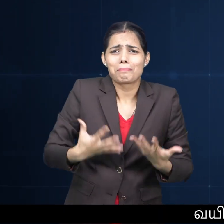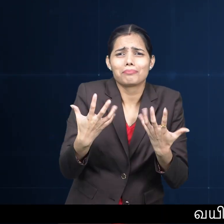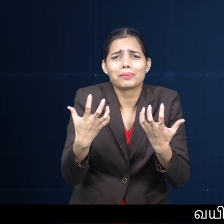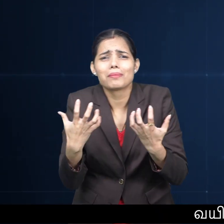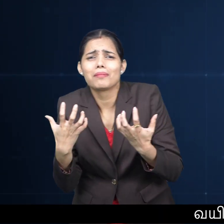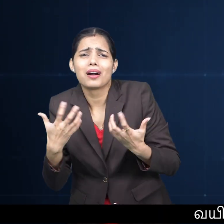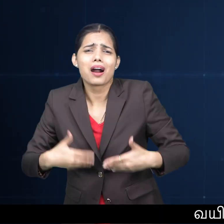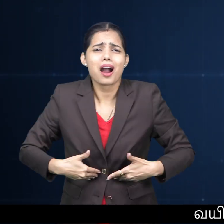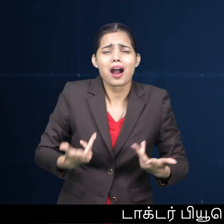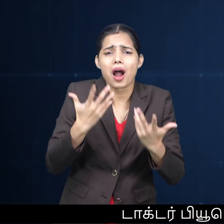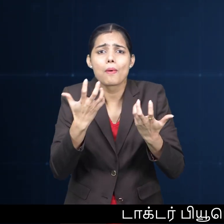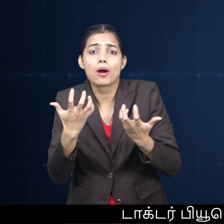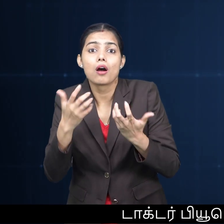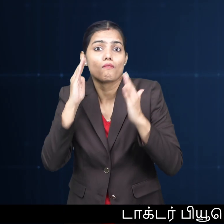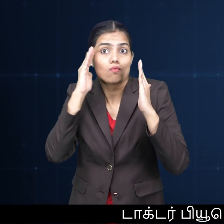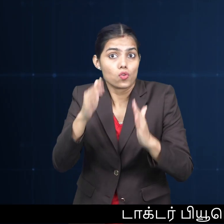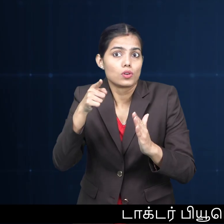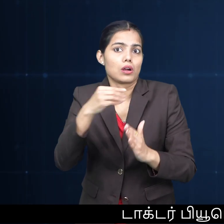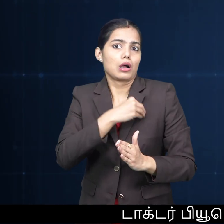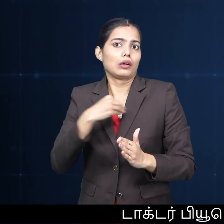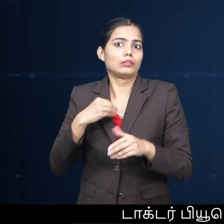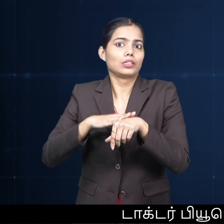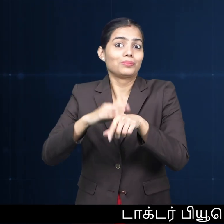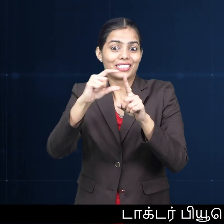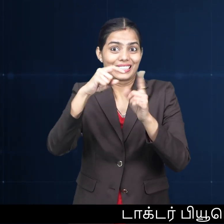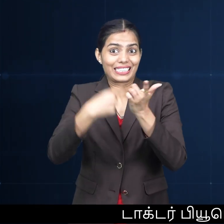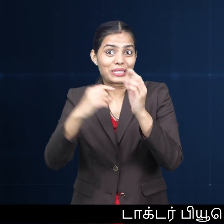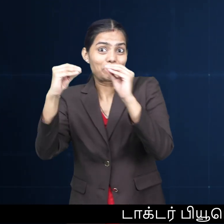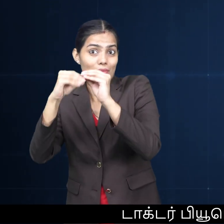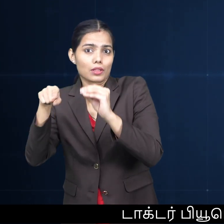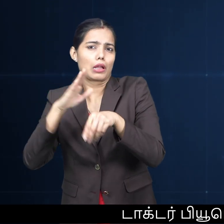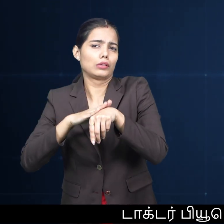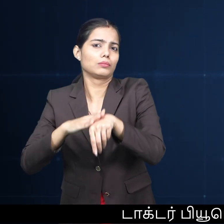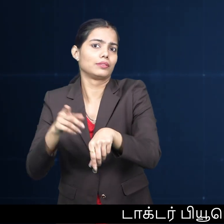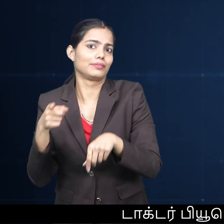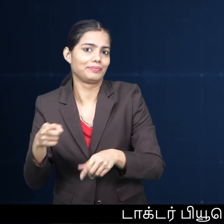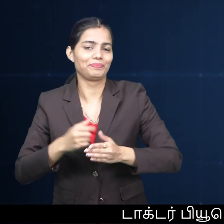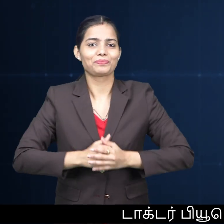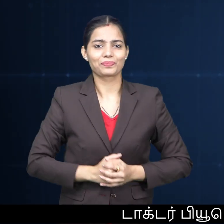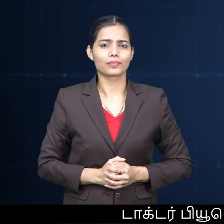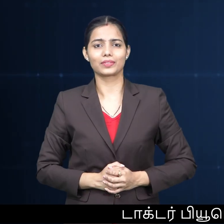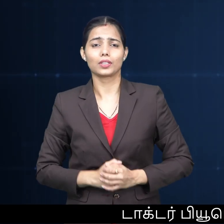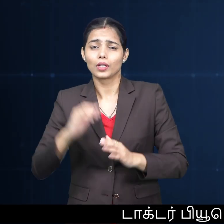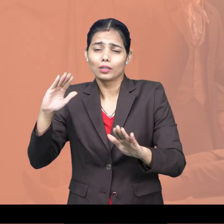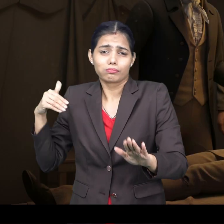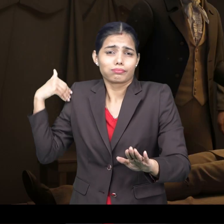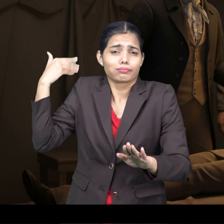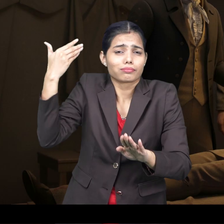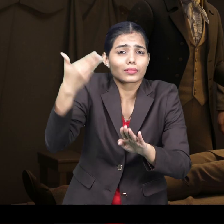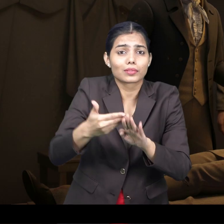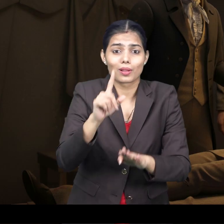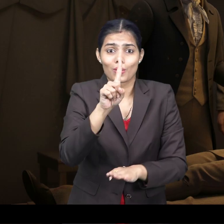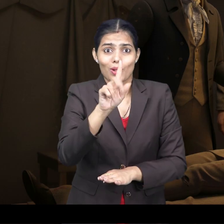வயிற்றின் ஜன்னல், அதாவது டாக்டர் பியூமான்ட்டின் பரிசோதனை.